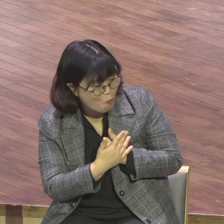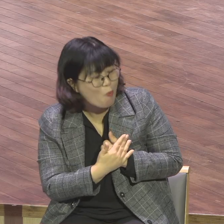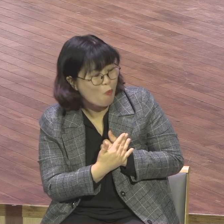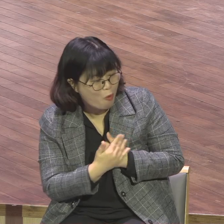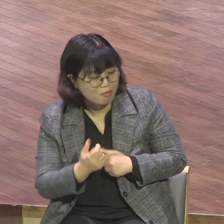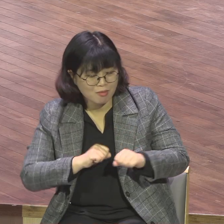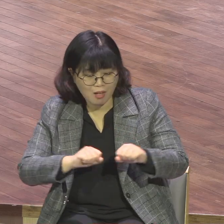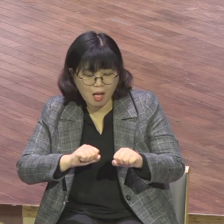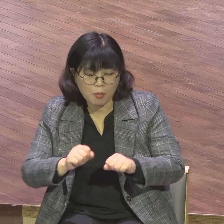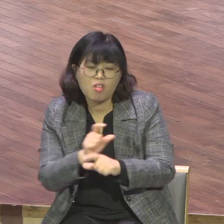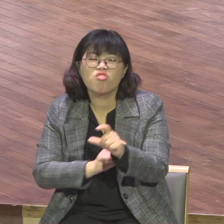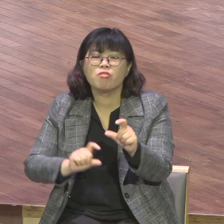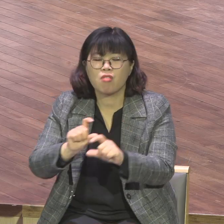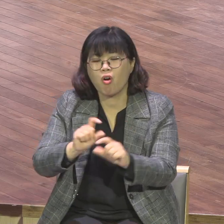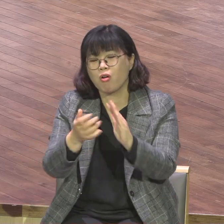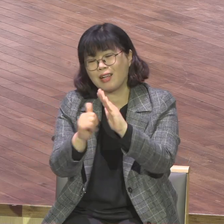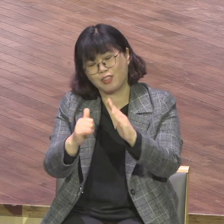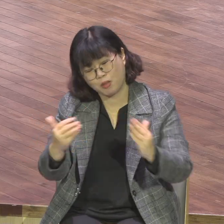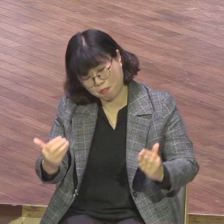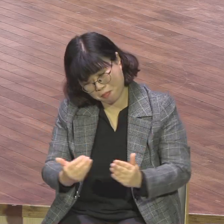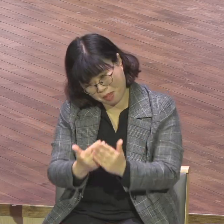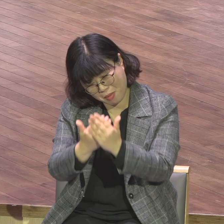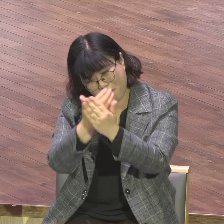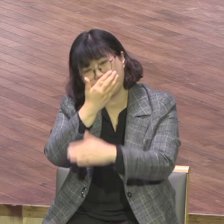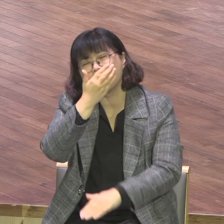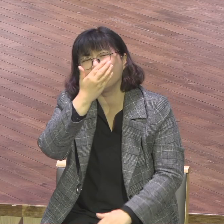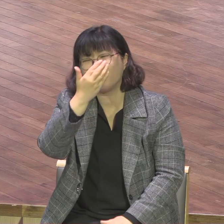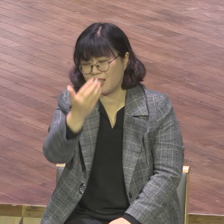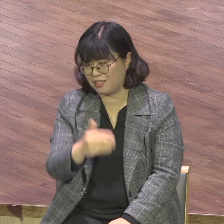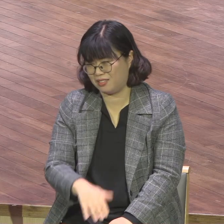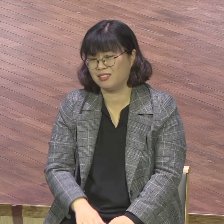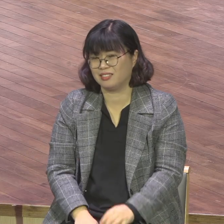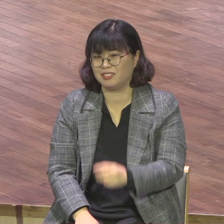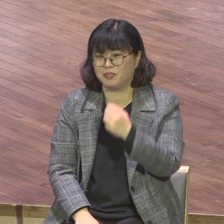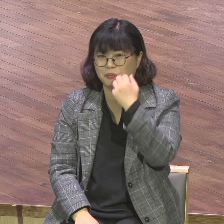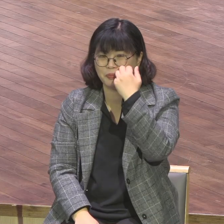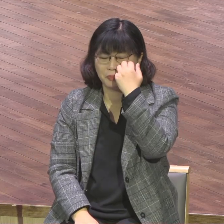됩니까? 생명력이 넘치는 가정이 된다.